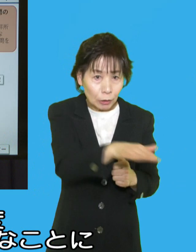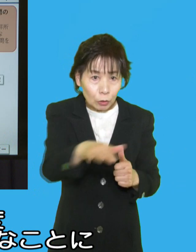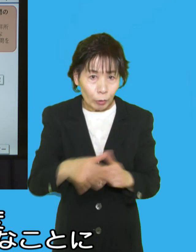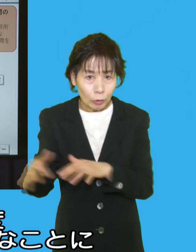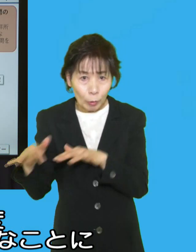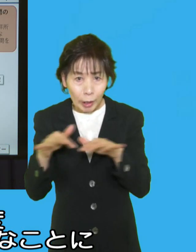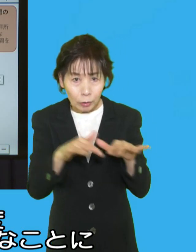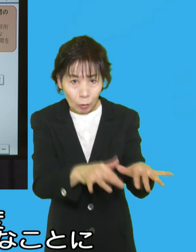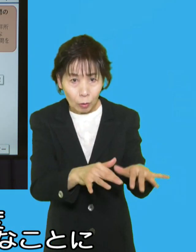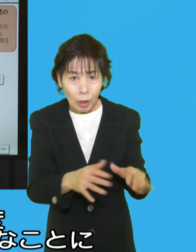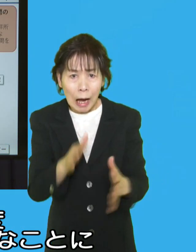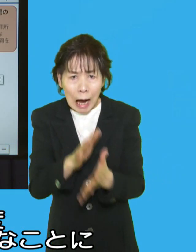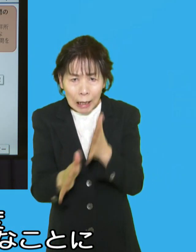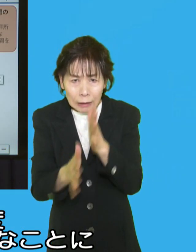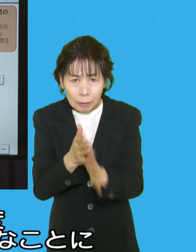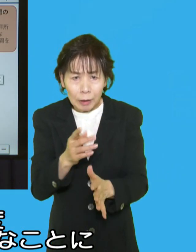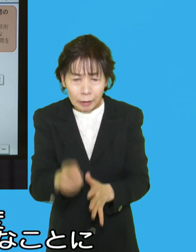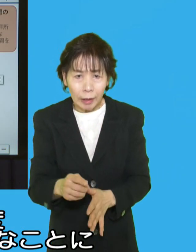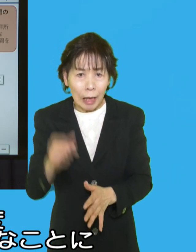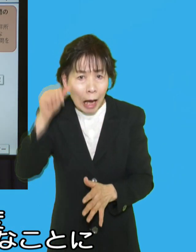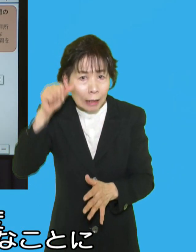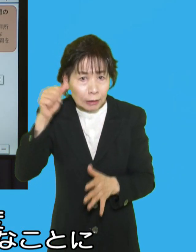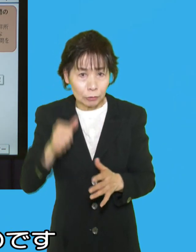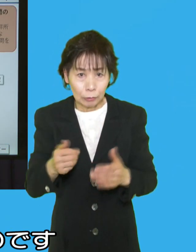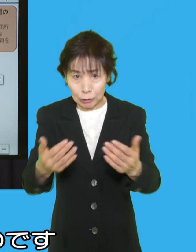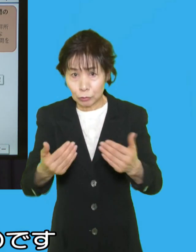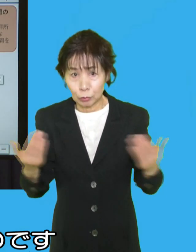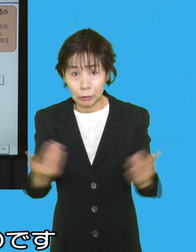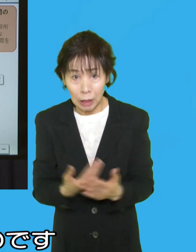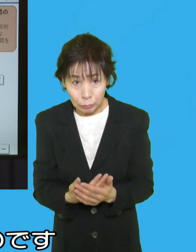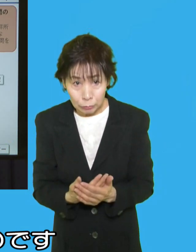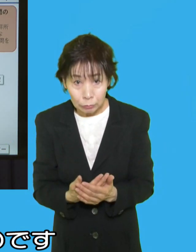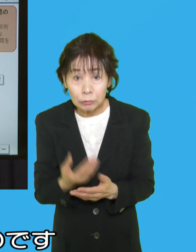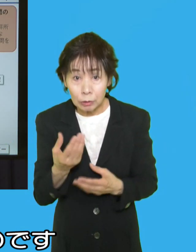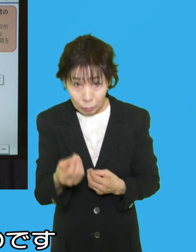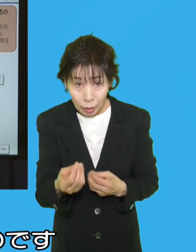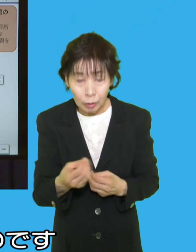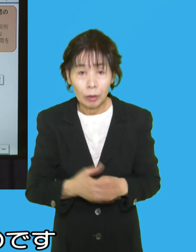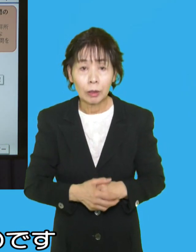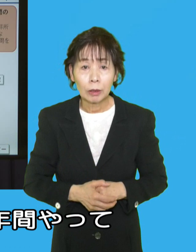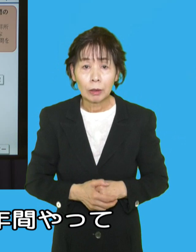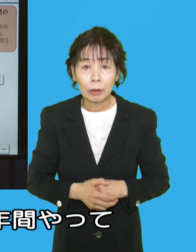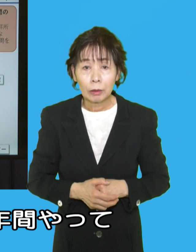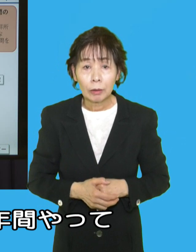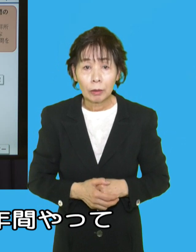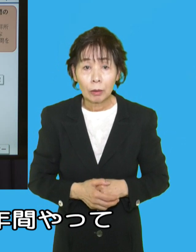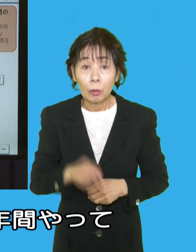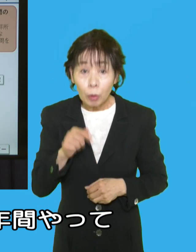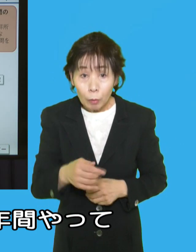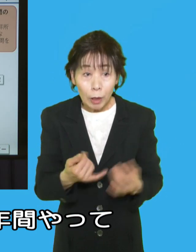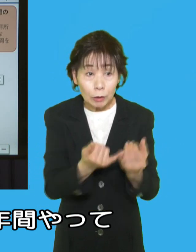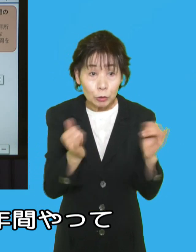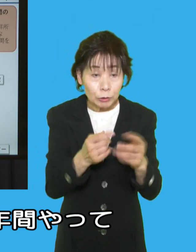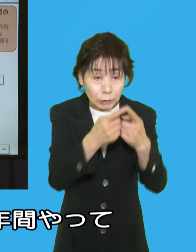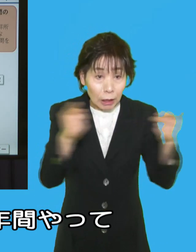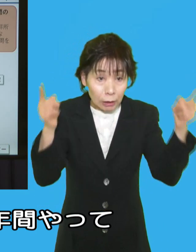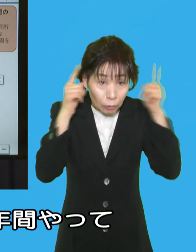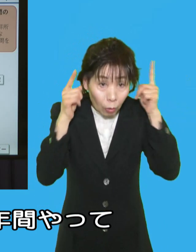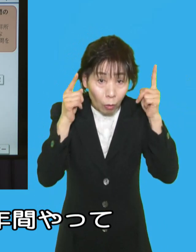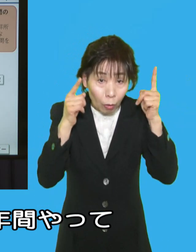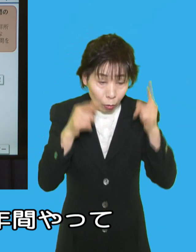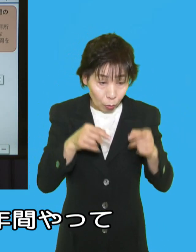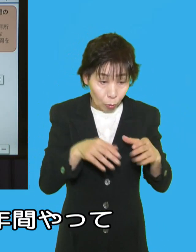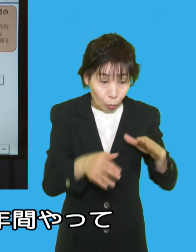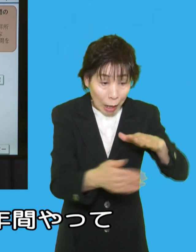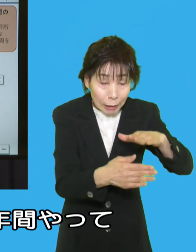響とかって、もう一度その あのアセスをやり直しみたいなことになりかねないと思うんですよね。これは女子大の跡地であれば、仮に